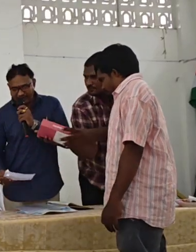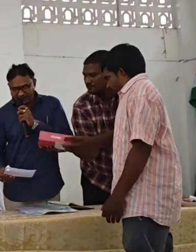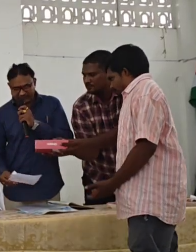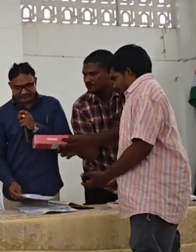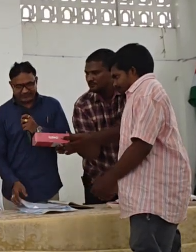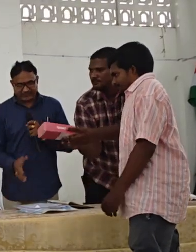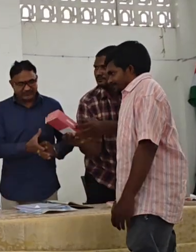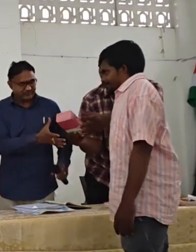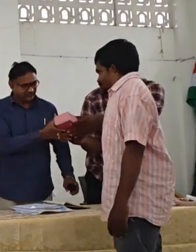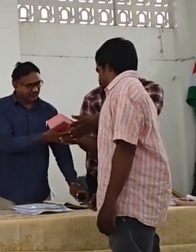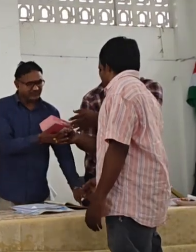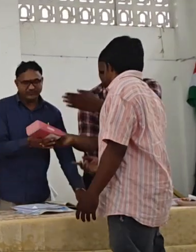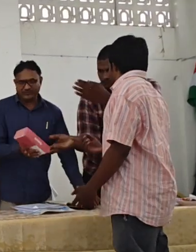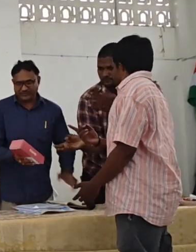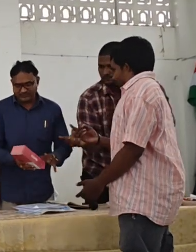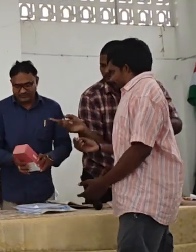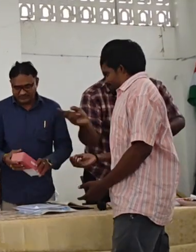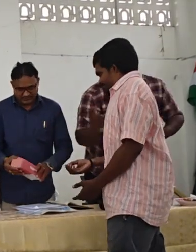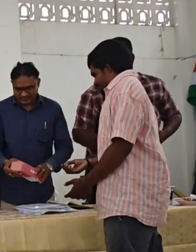నిమ్మగడ్డ సాయిరామ్,